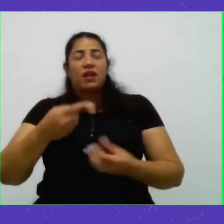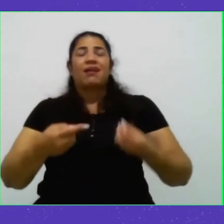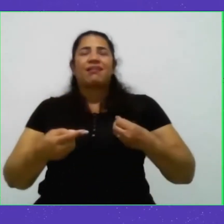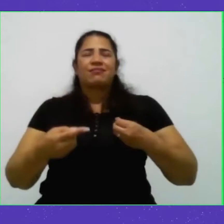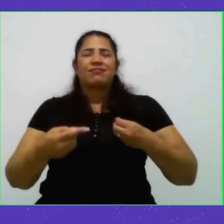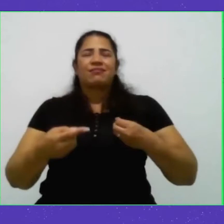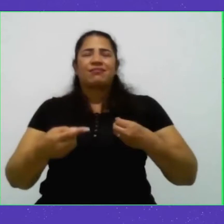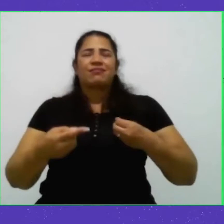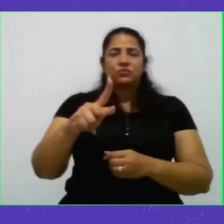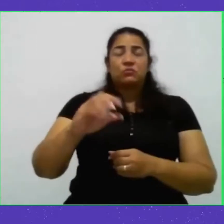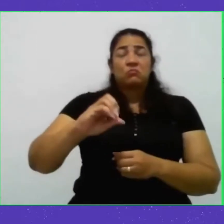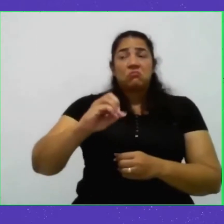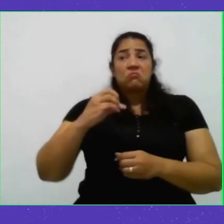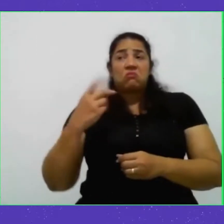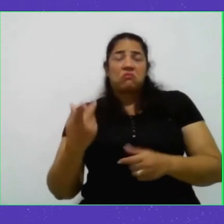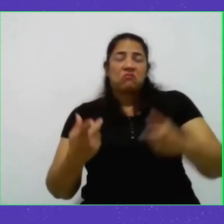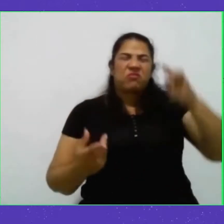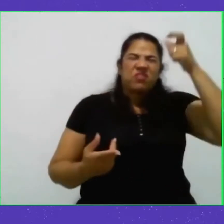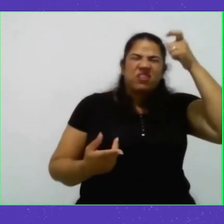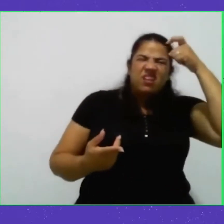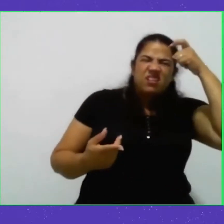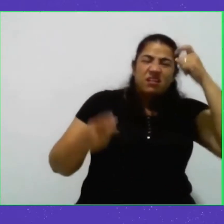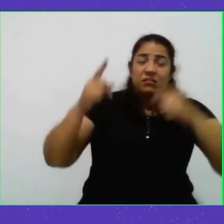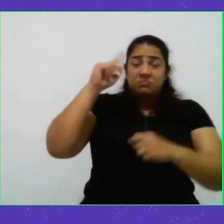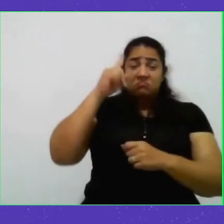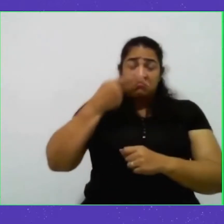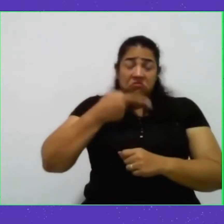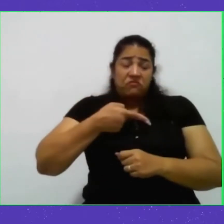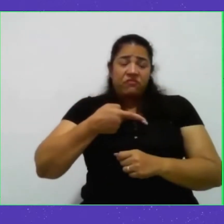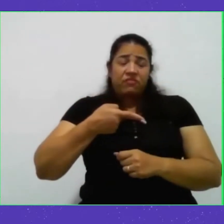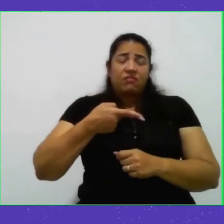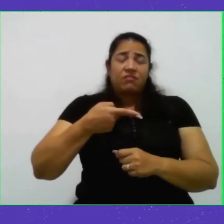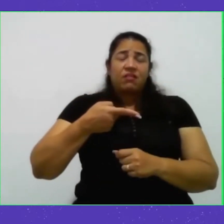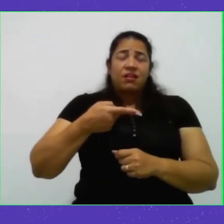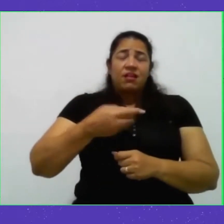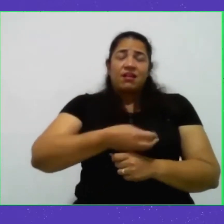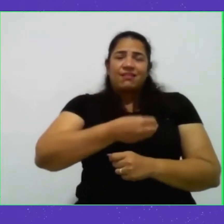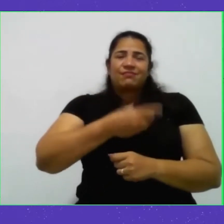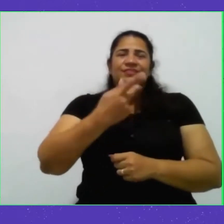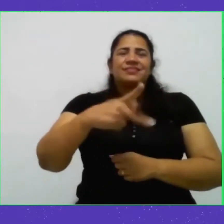Debaixo da autoridade do inimigo, não tem direção a pessoa. A pessoa está perdida.